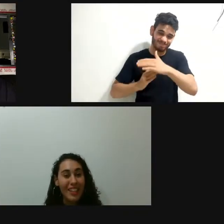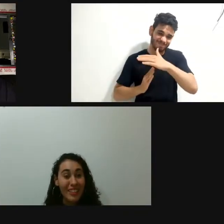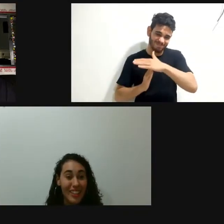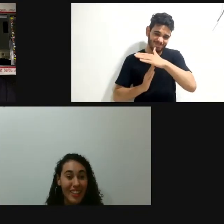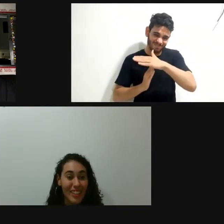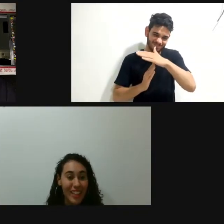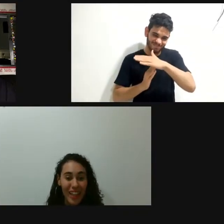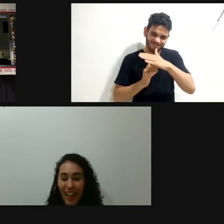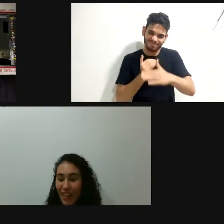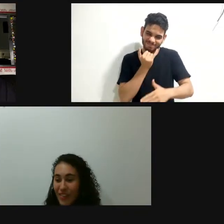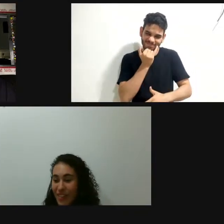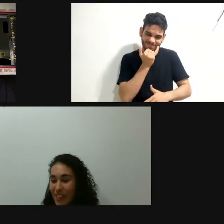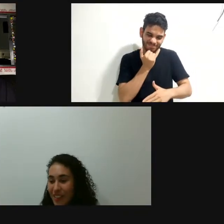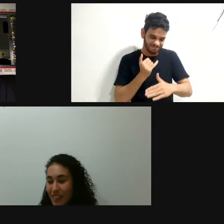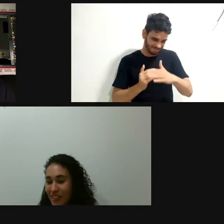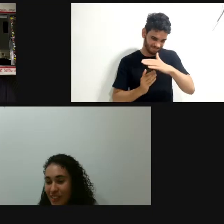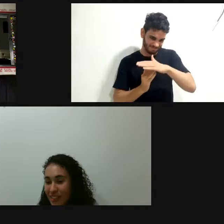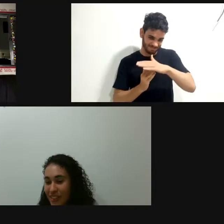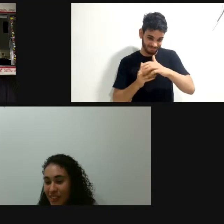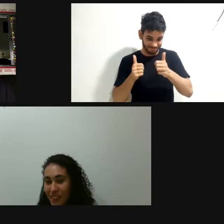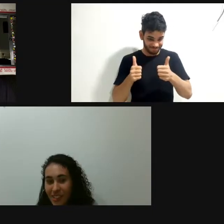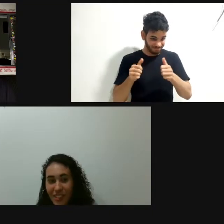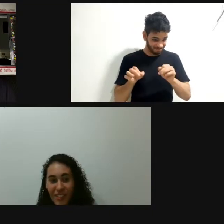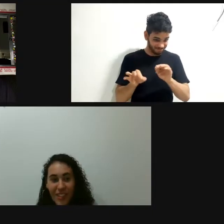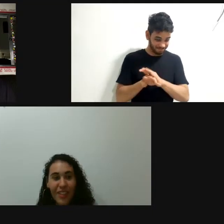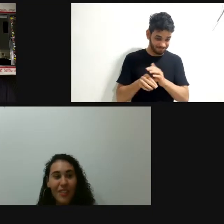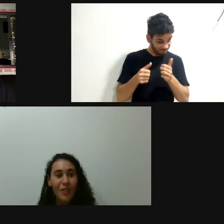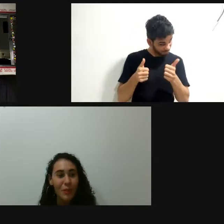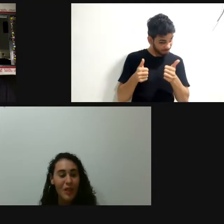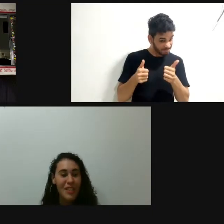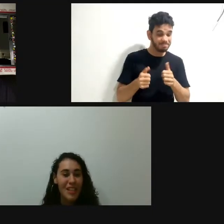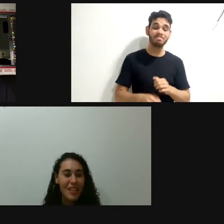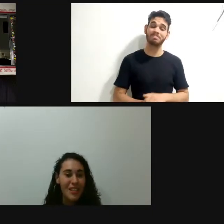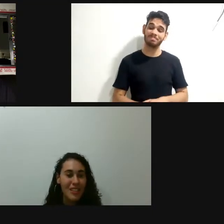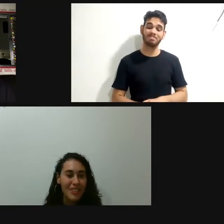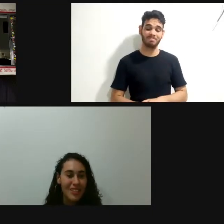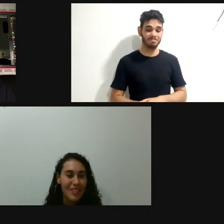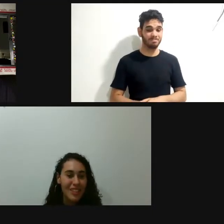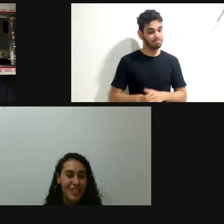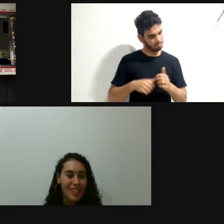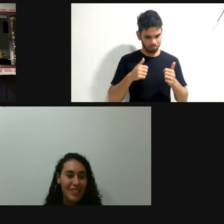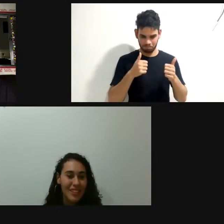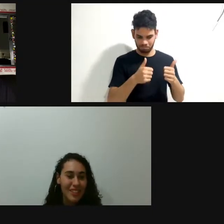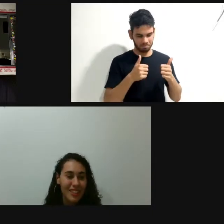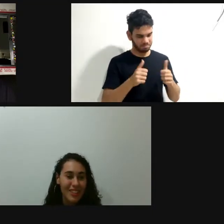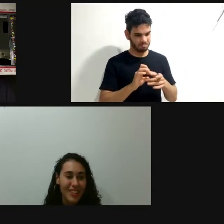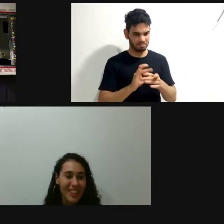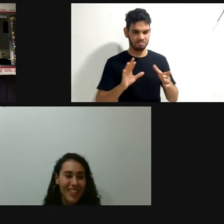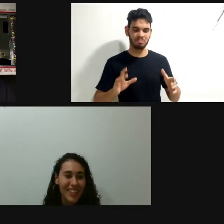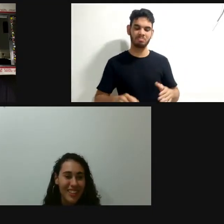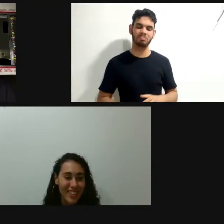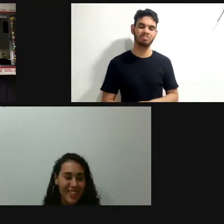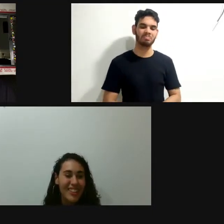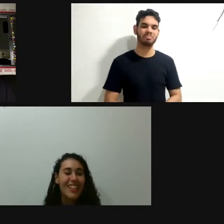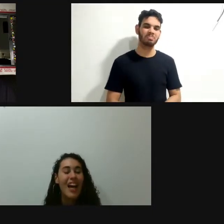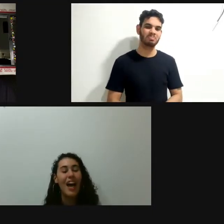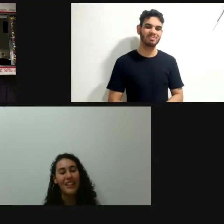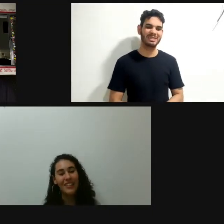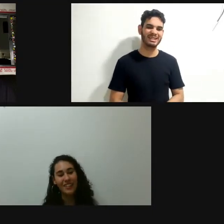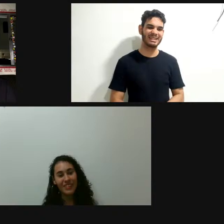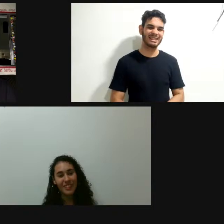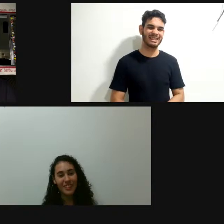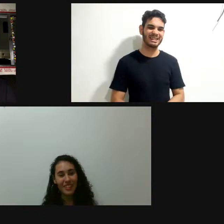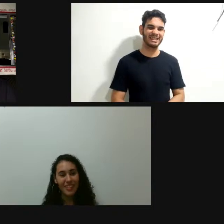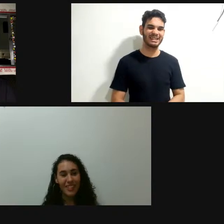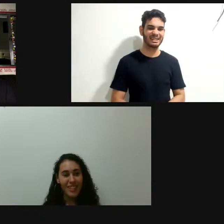aqui Não, fechou. na live. Fechou. Eu ia. Pode ser? Pode, claro. Eu ia falar para umas.